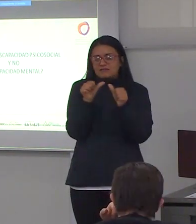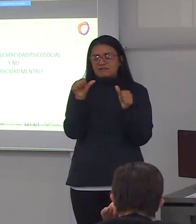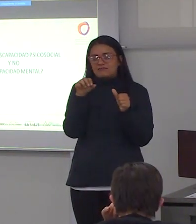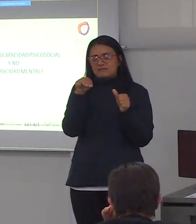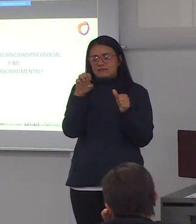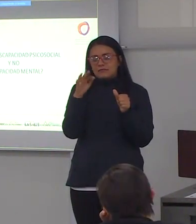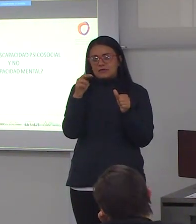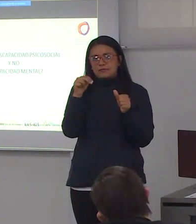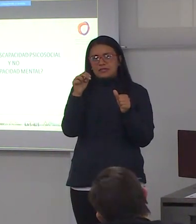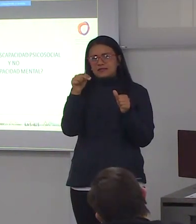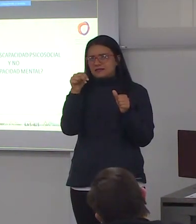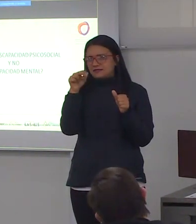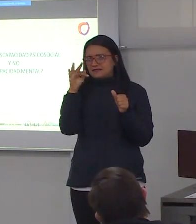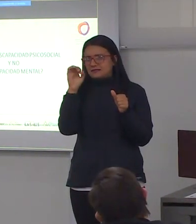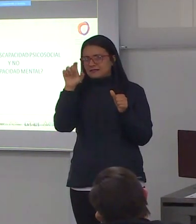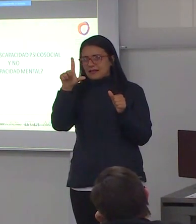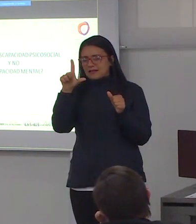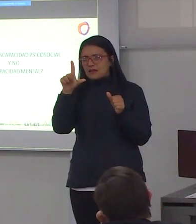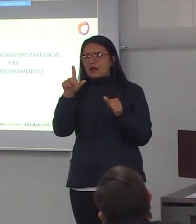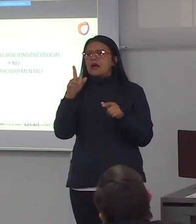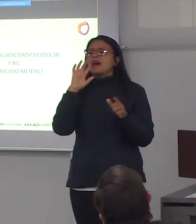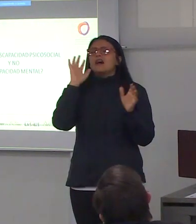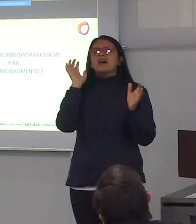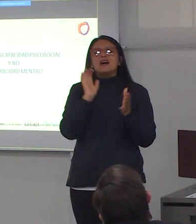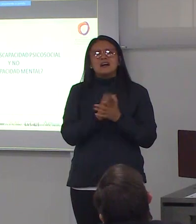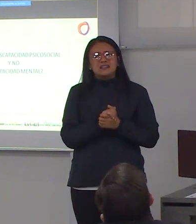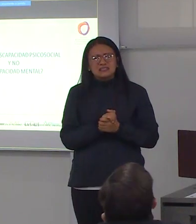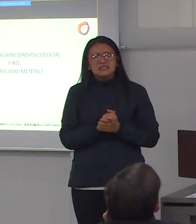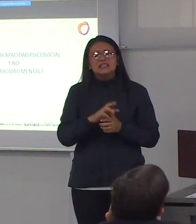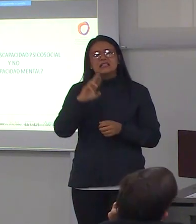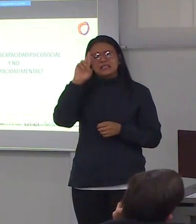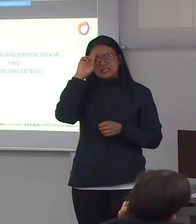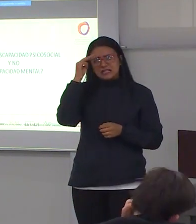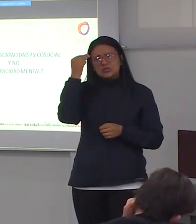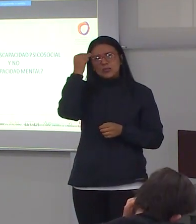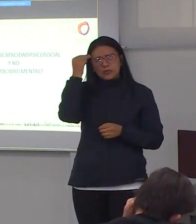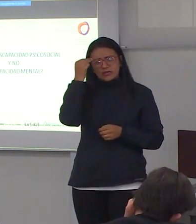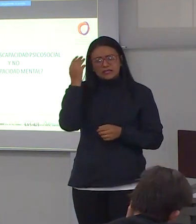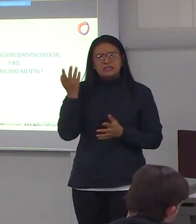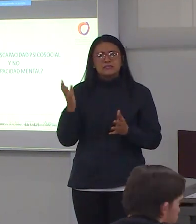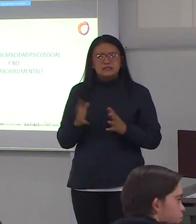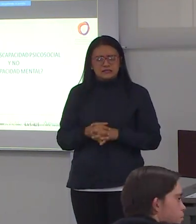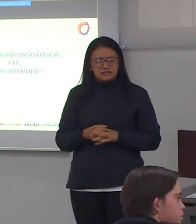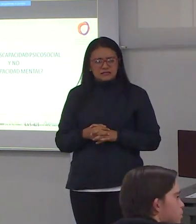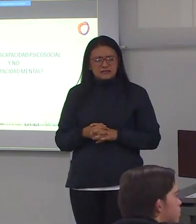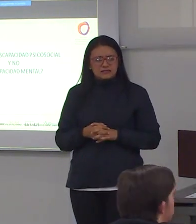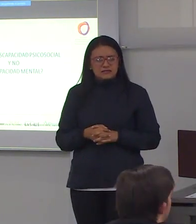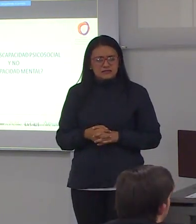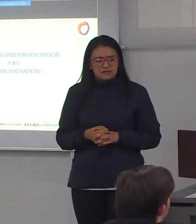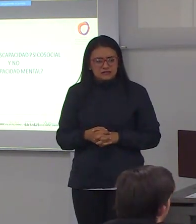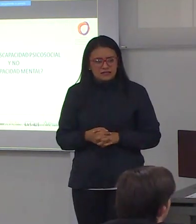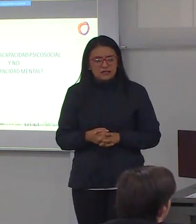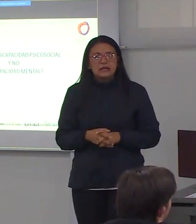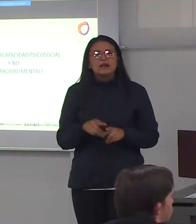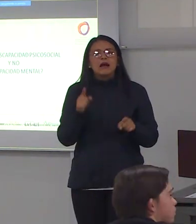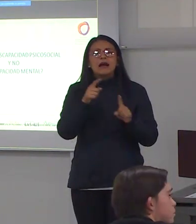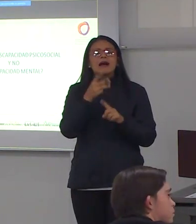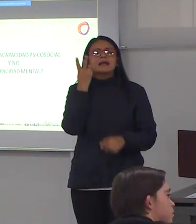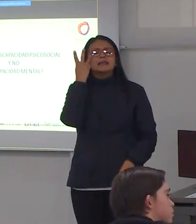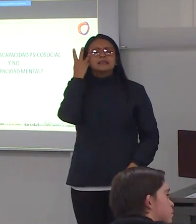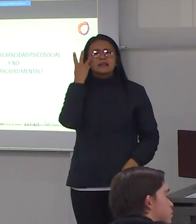ok, se les va a ustedes cuando dicen ay sí retraso mental ay es down